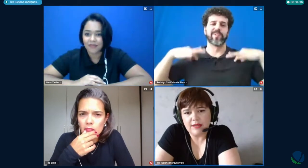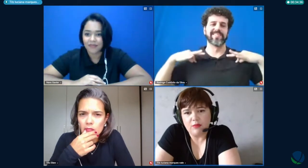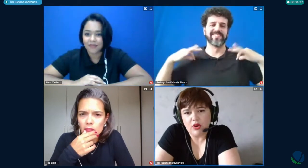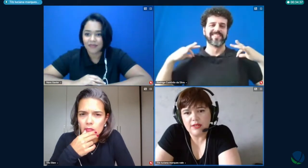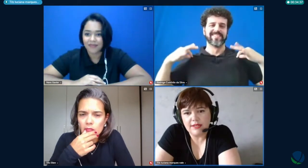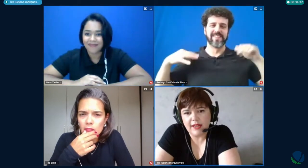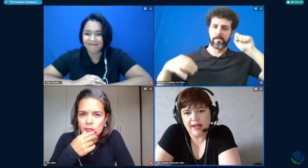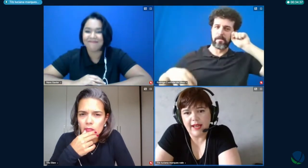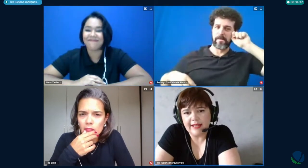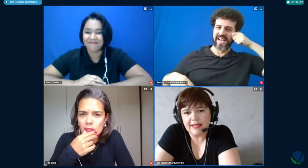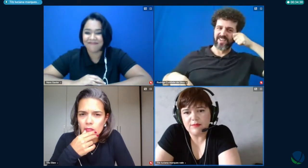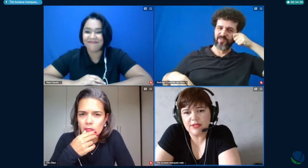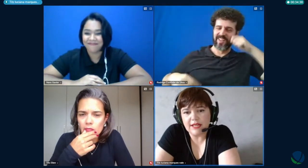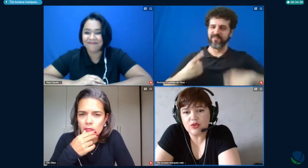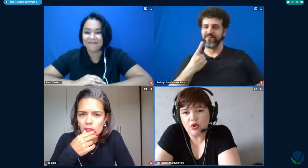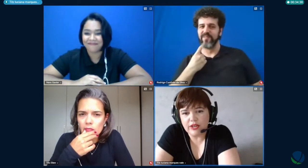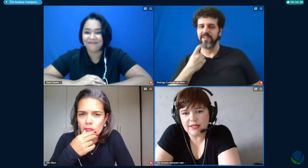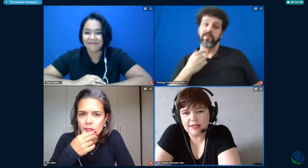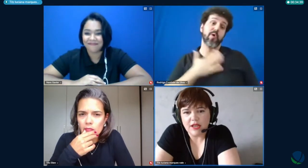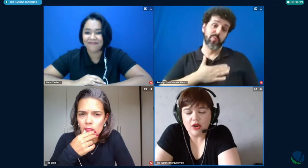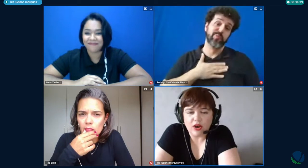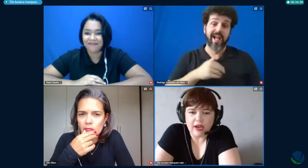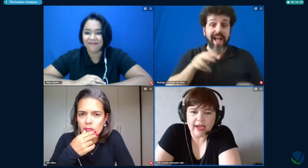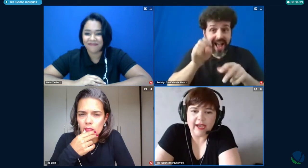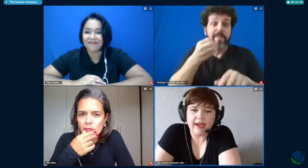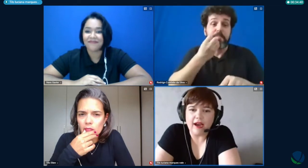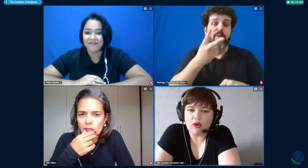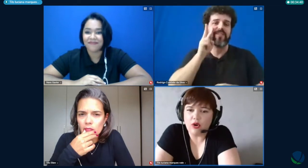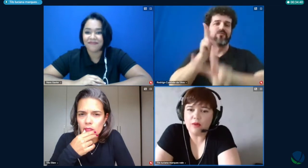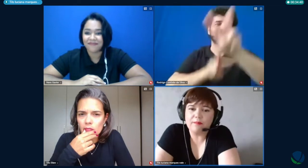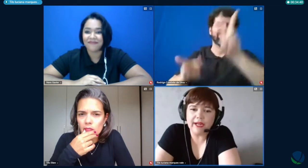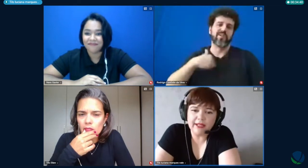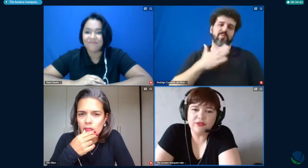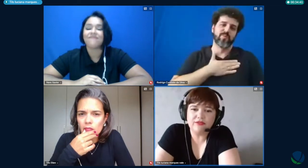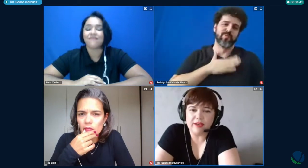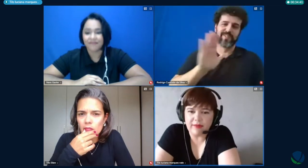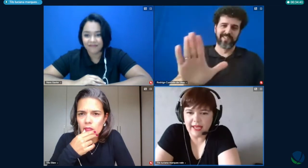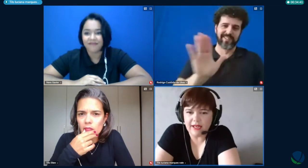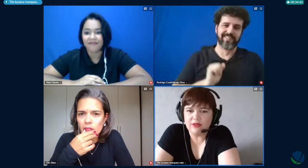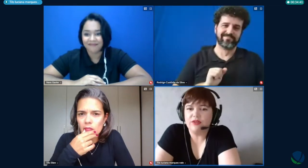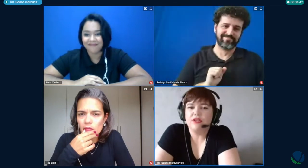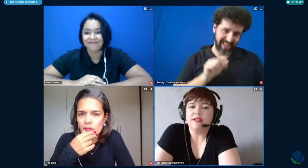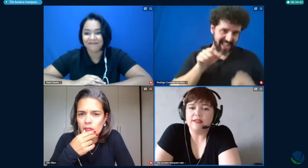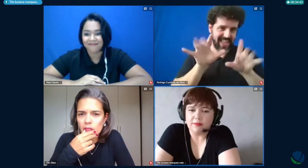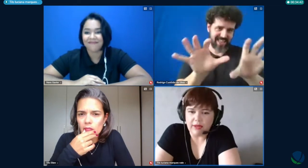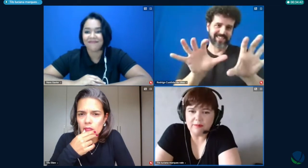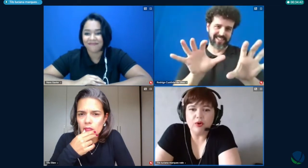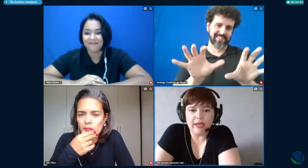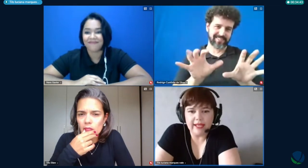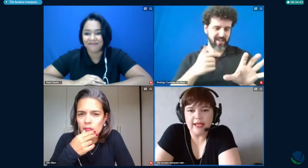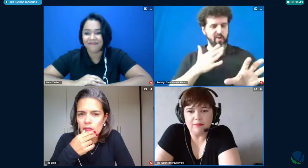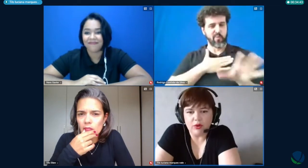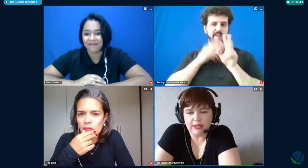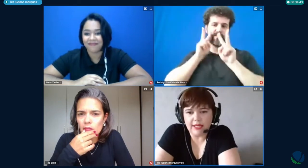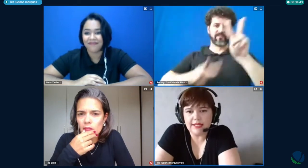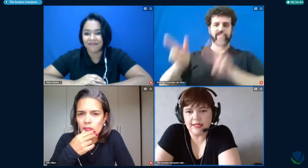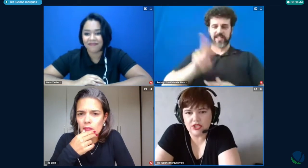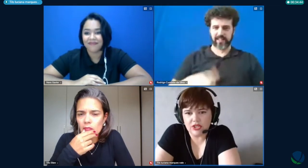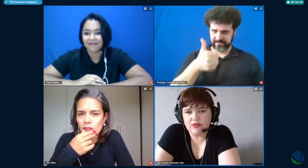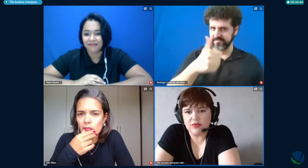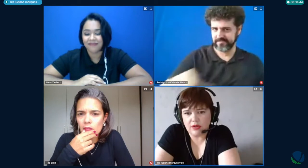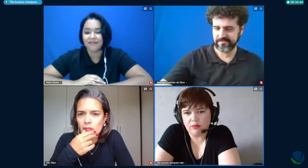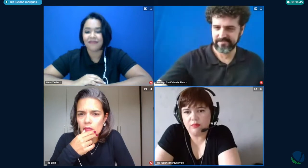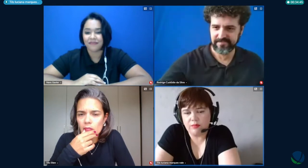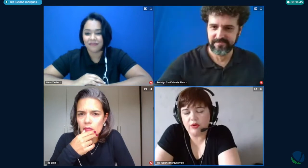que você mostra exemplos das cores, a cor preto e vermelho, também por que da